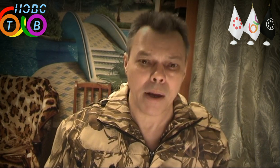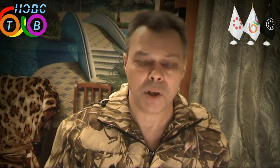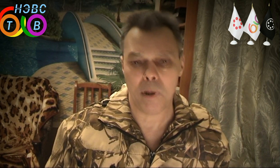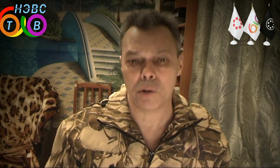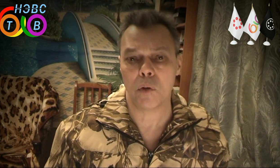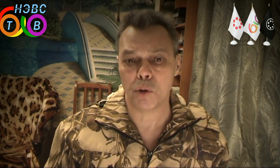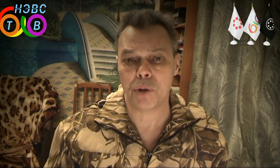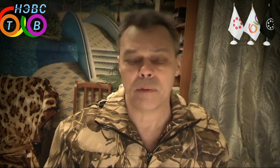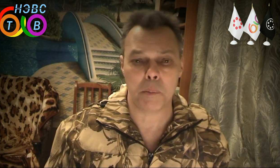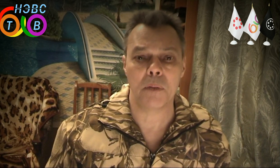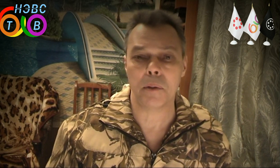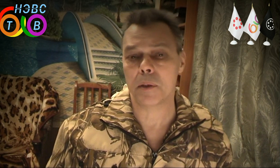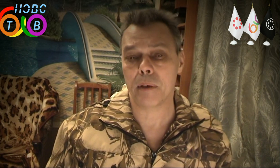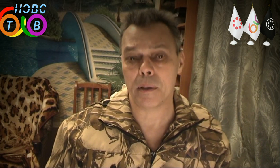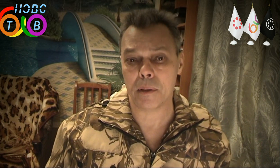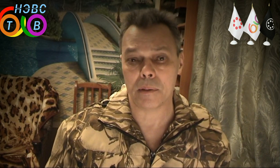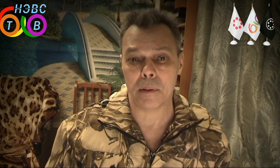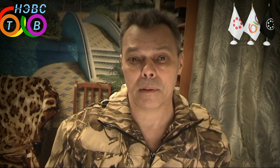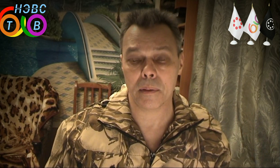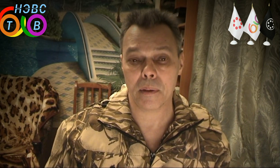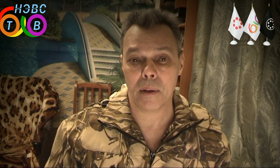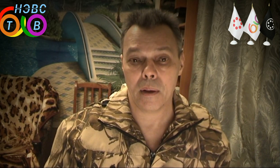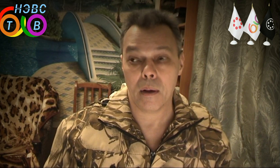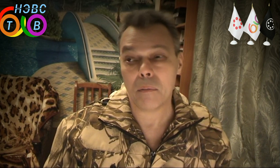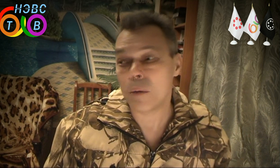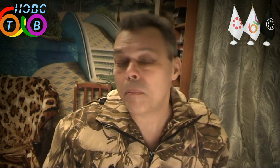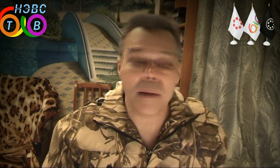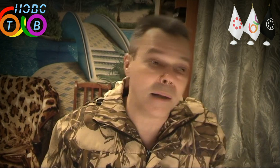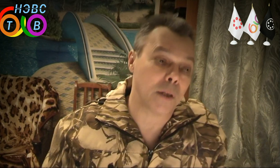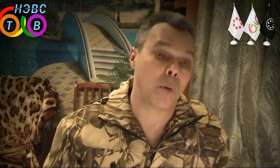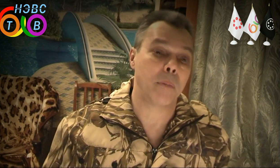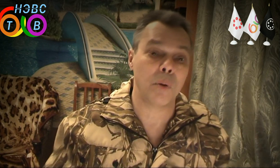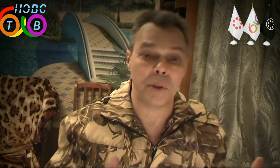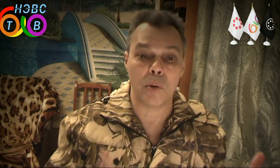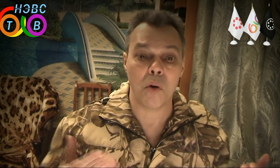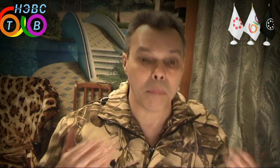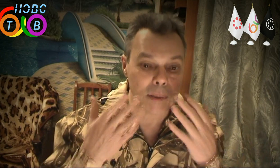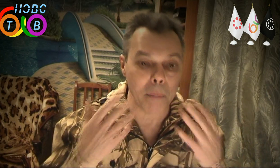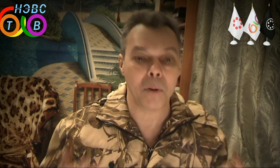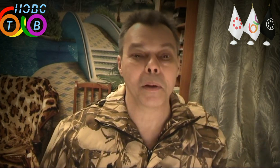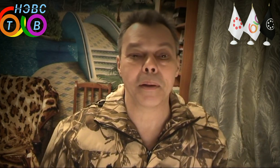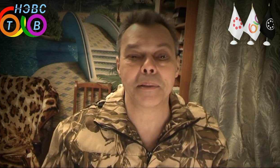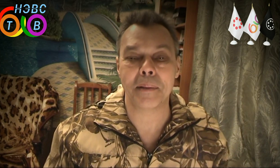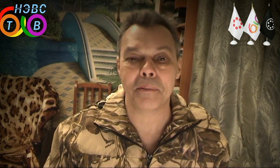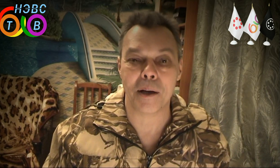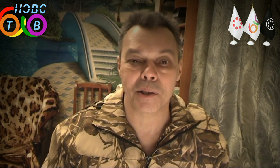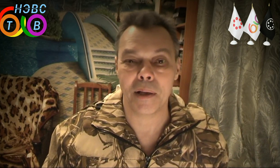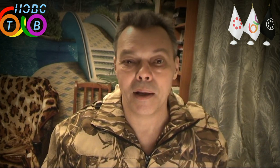подавляющее большинство мужчин воспитывает не своих детей. Не, ну понятно, что по плоти и крови, по запаху, как говорится, они ваши,